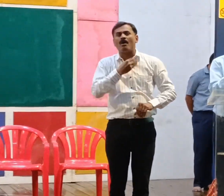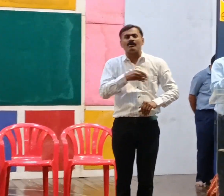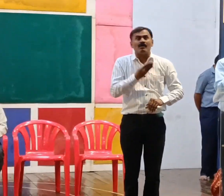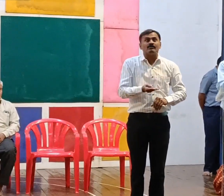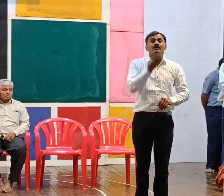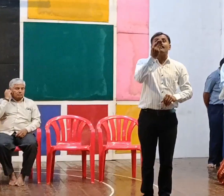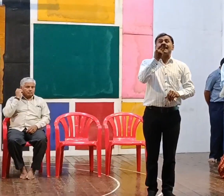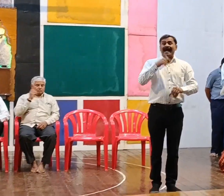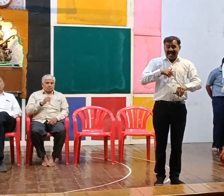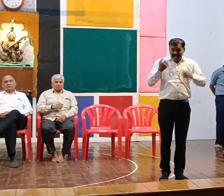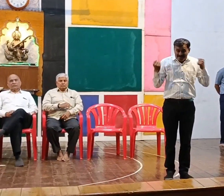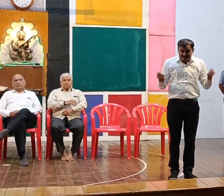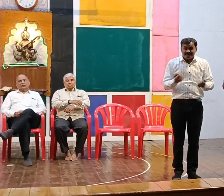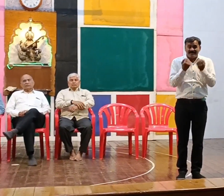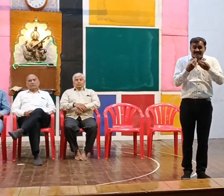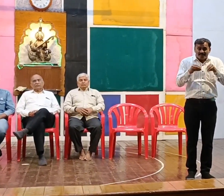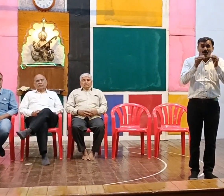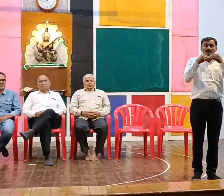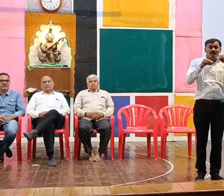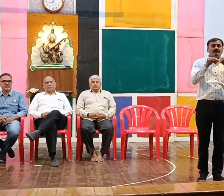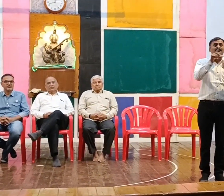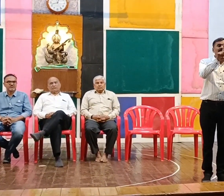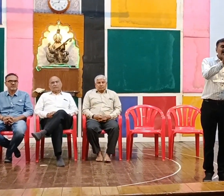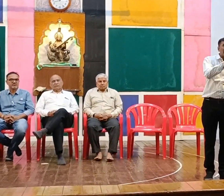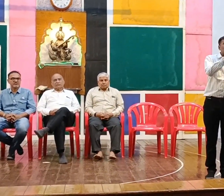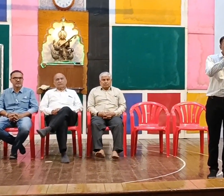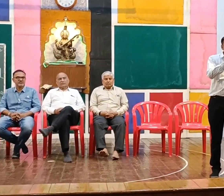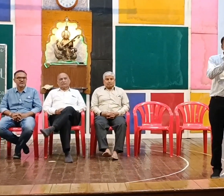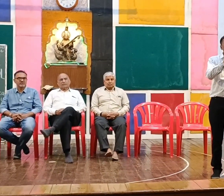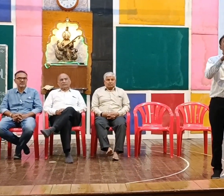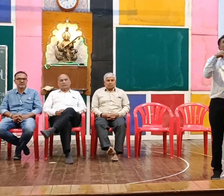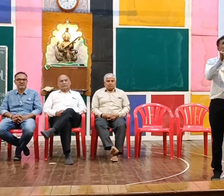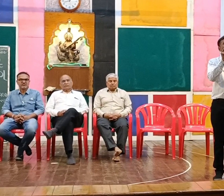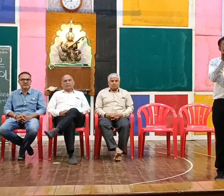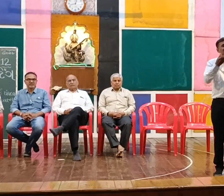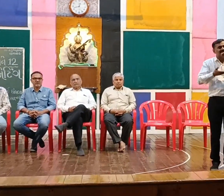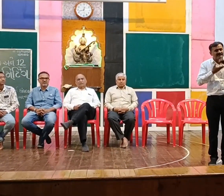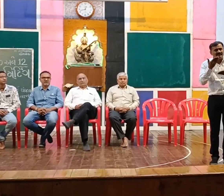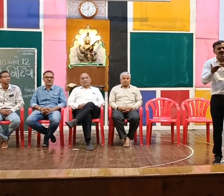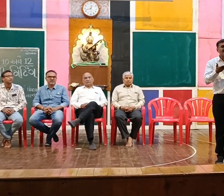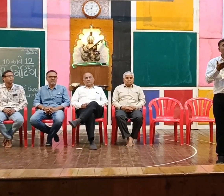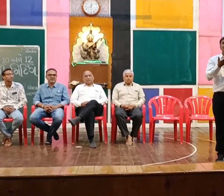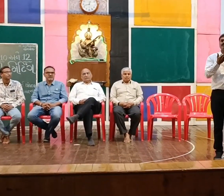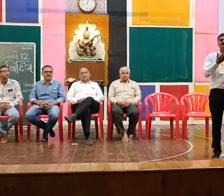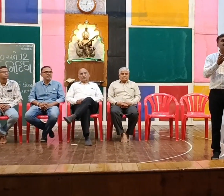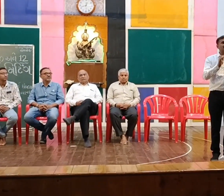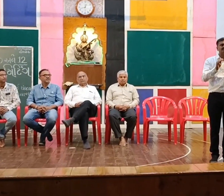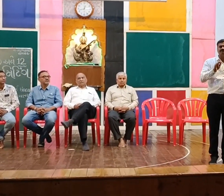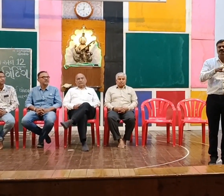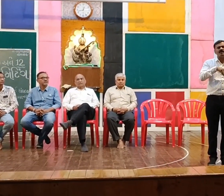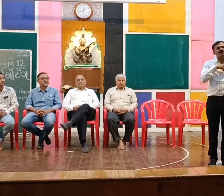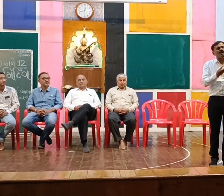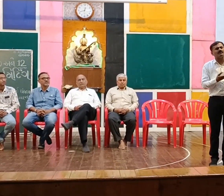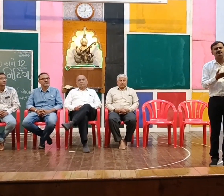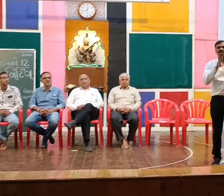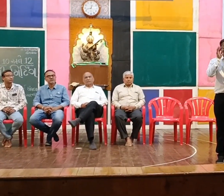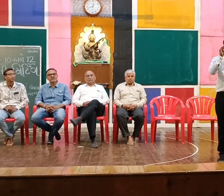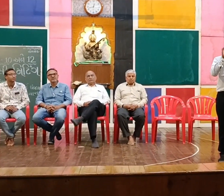8મા 9મામાં જે પણ ઓનલાઈન શિક્ષણ આપ્યું એમાં પણ થોડીક મર્યાદાઓ આવી